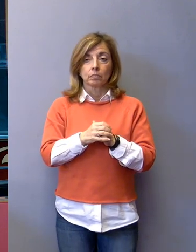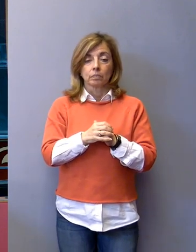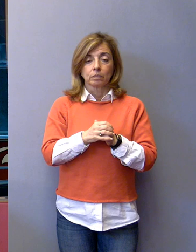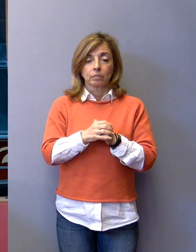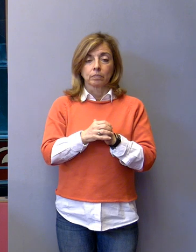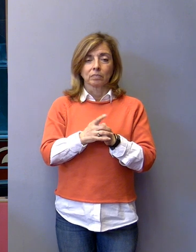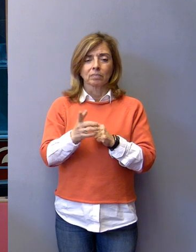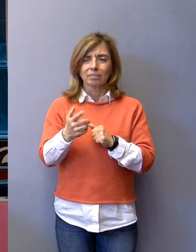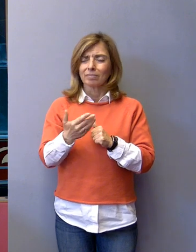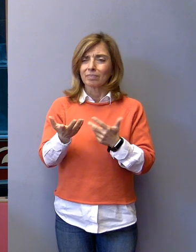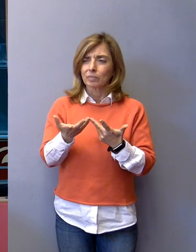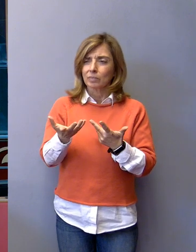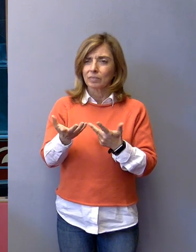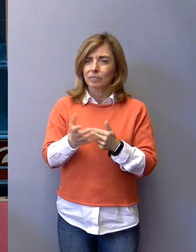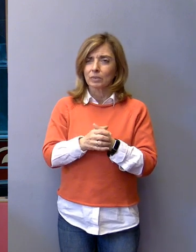prego